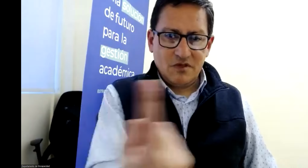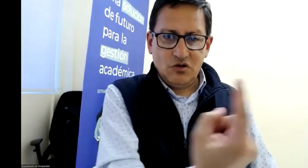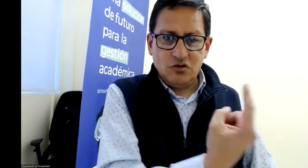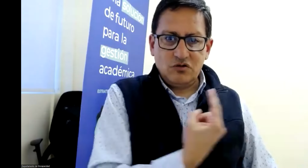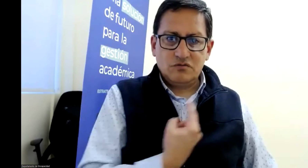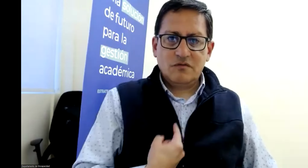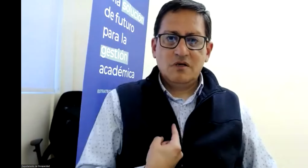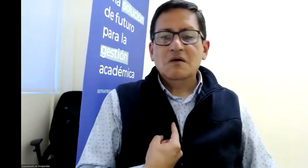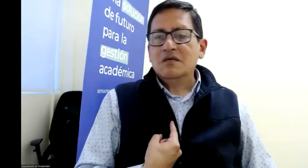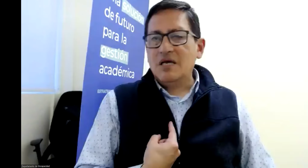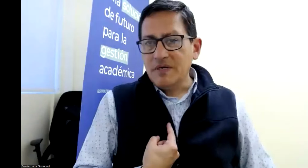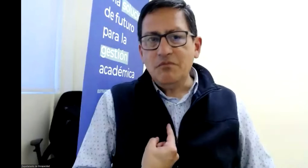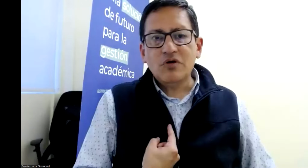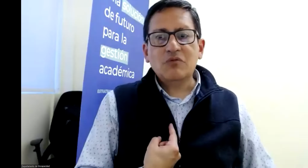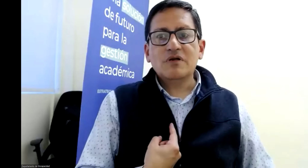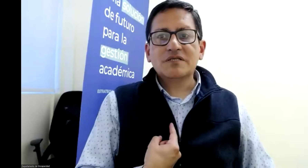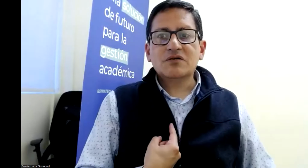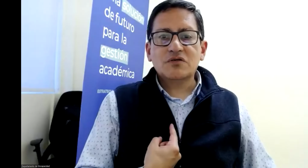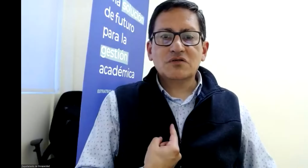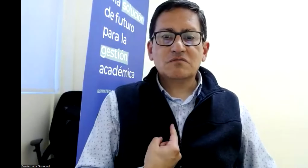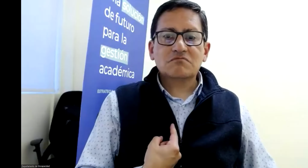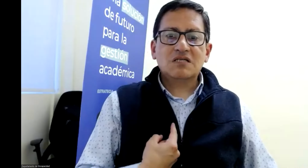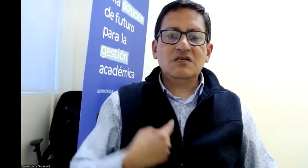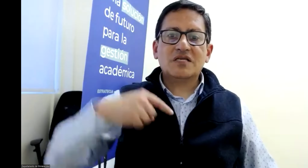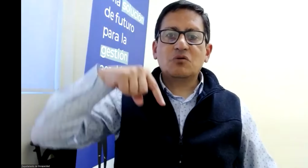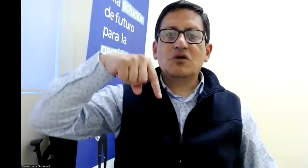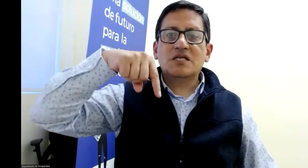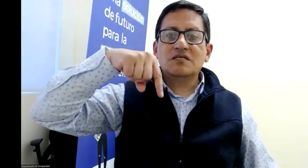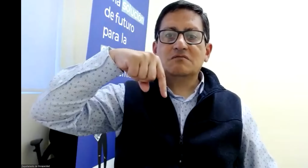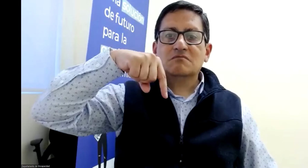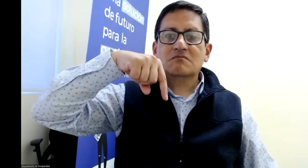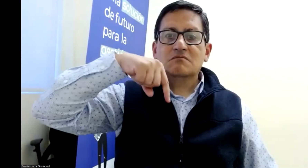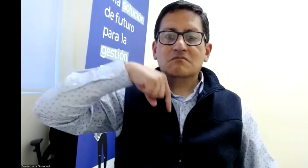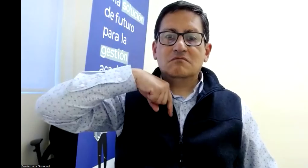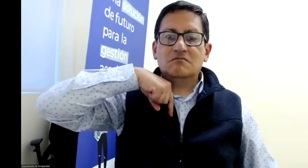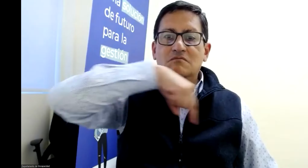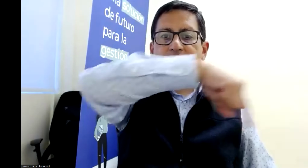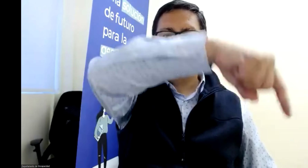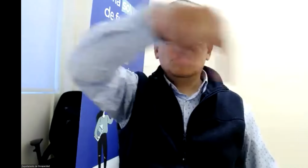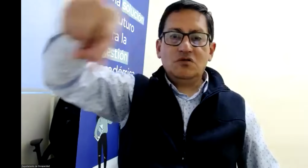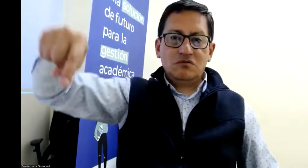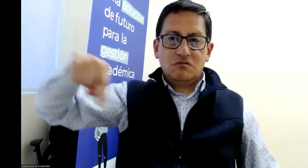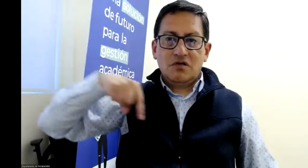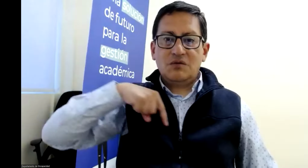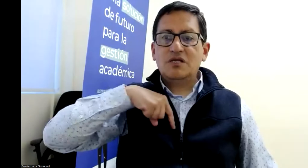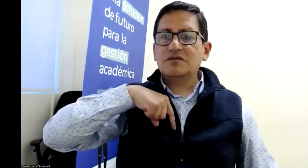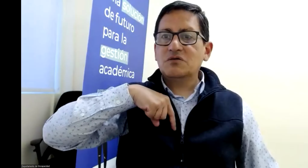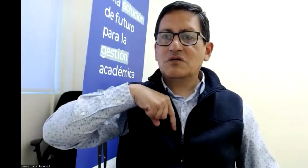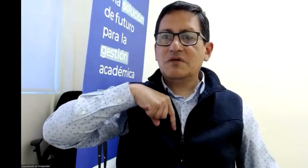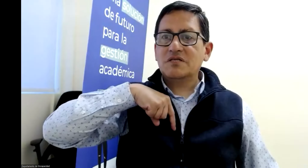nosotros también podríamos decir nosotros así algunos hacen así nosotros los que estamos en este círculo también